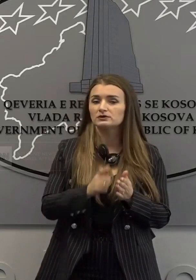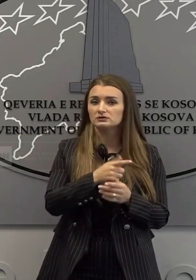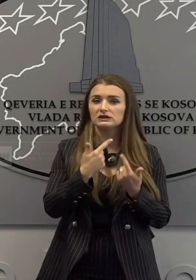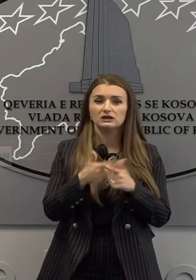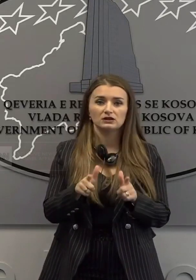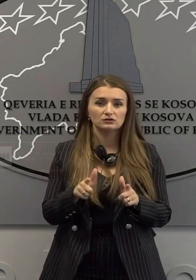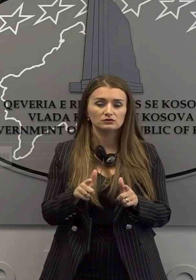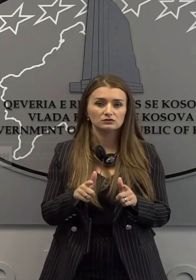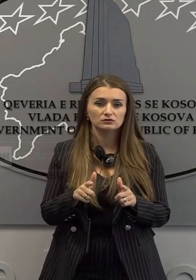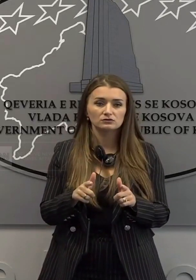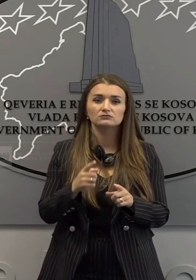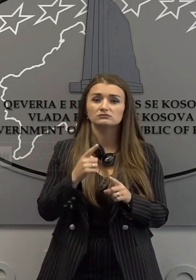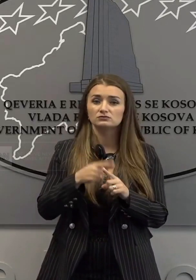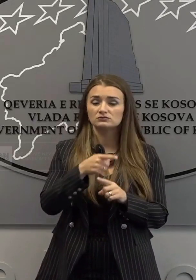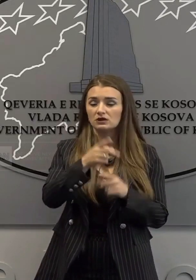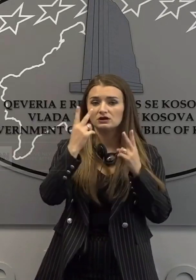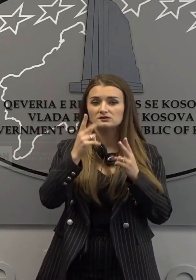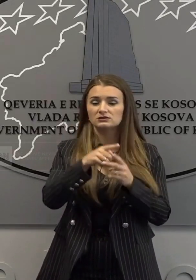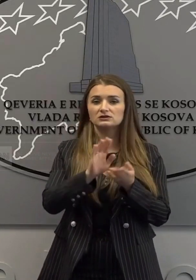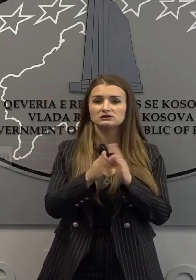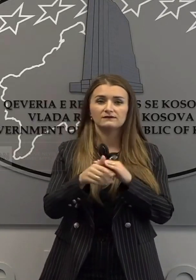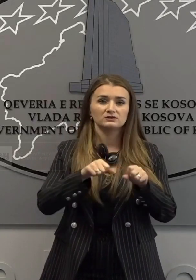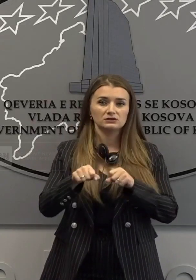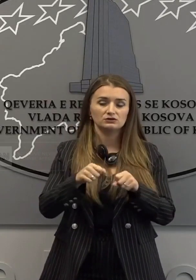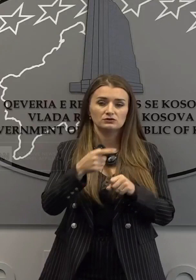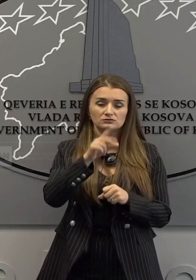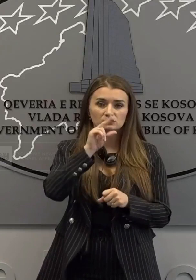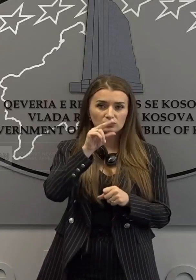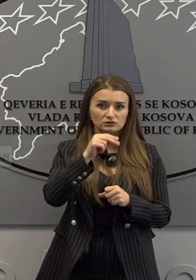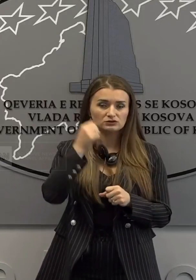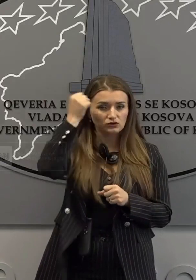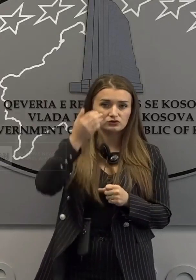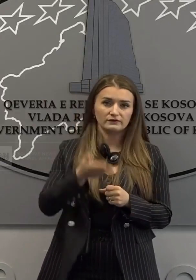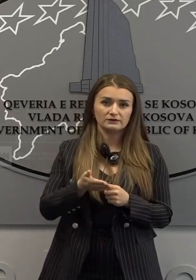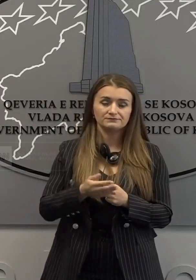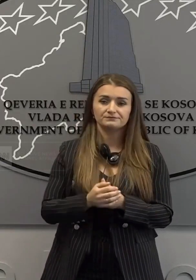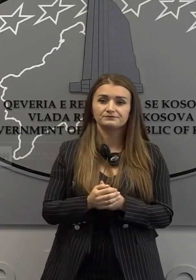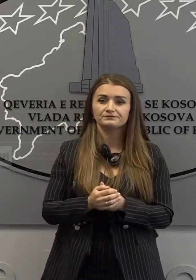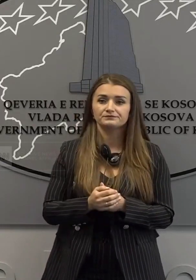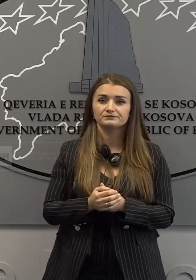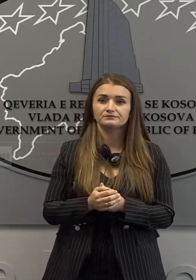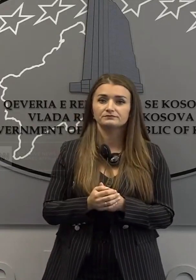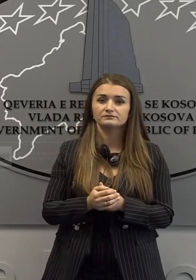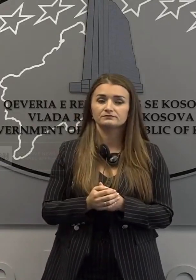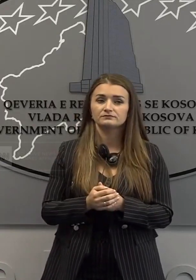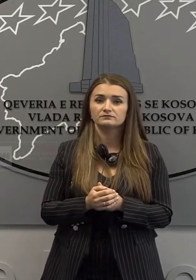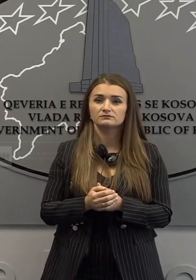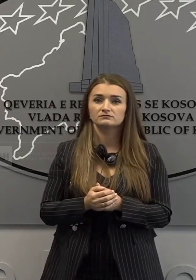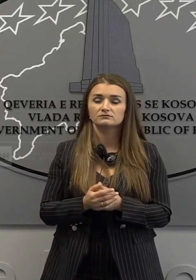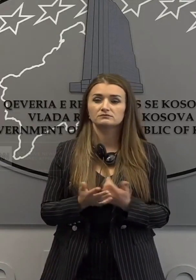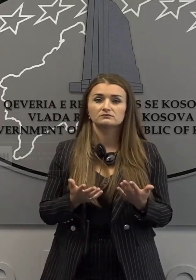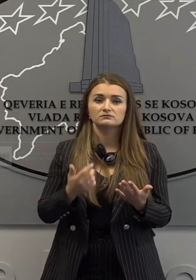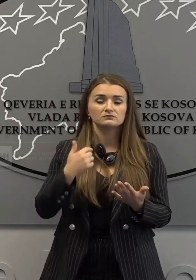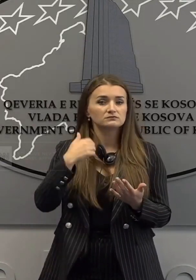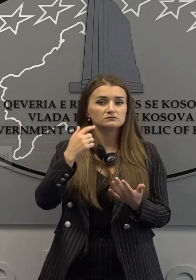veçanti zëvendës drejtori i policisë së Kosovës Dejan Janković, po them të gjithë shqiptarët, sepse